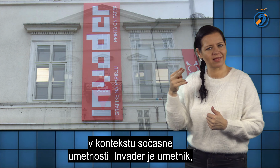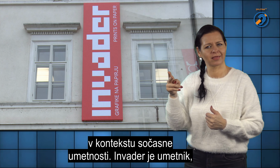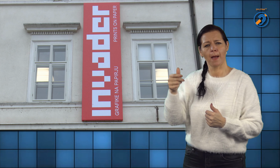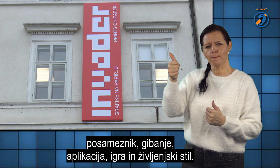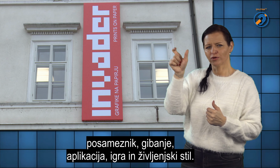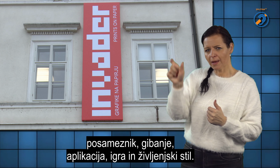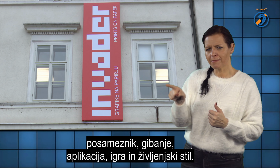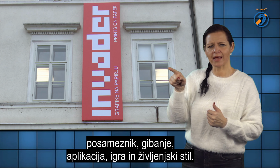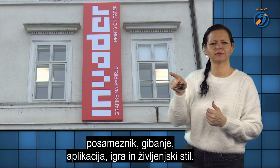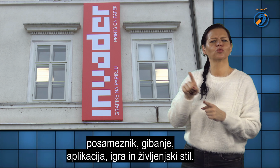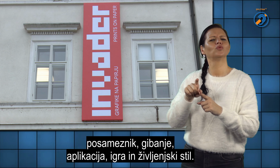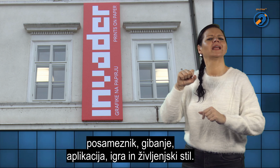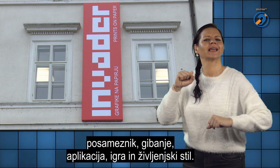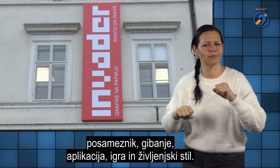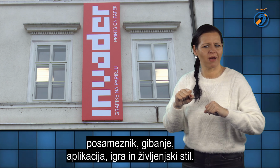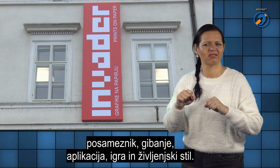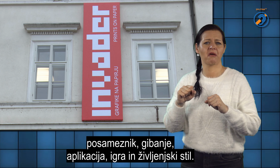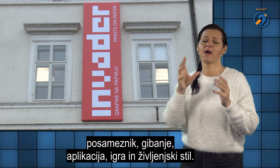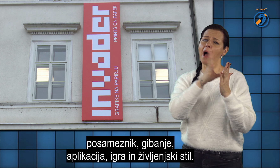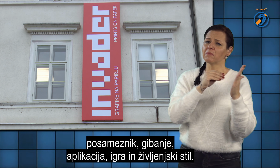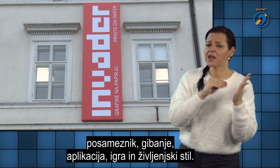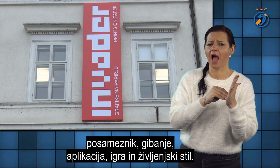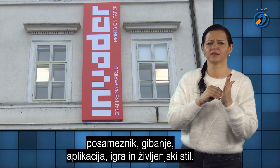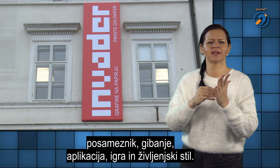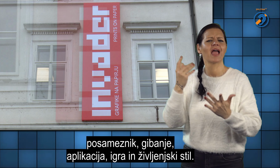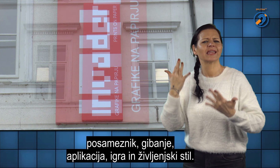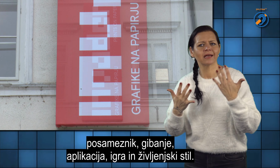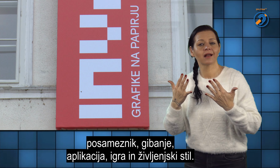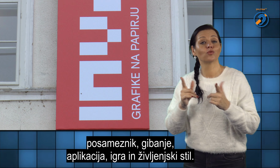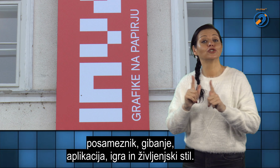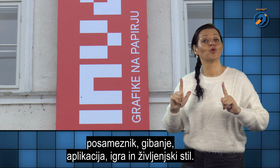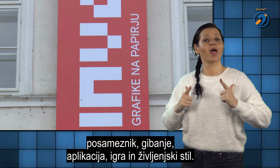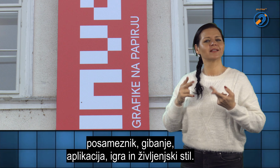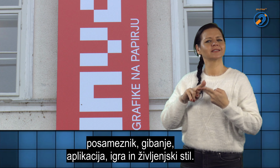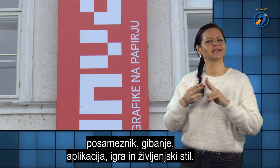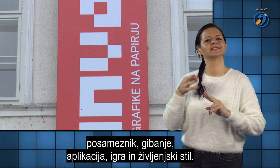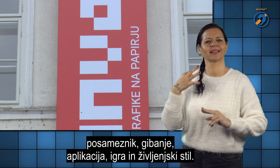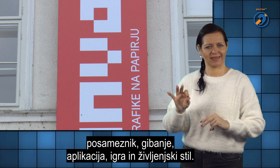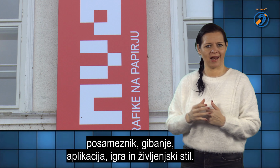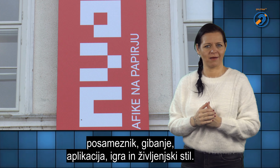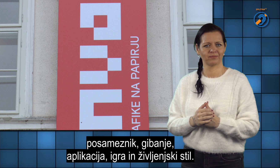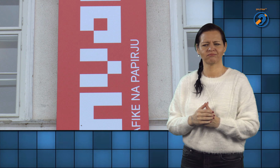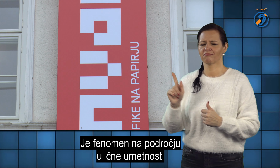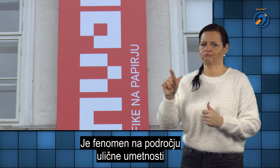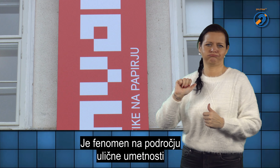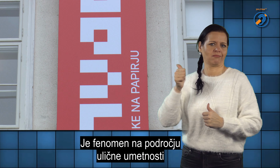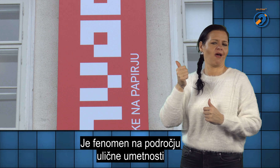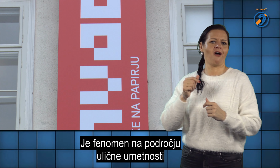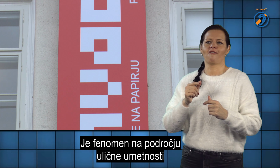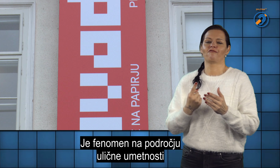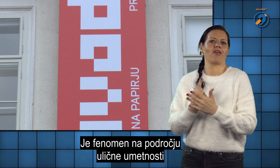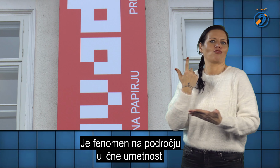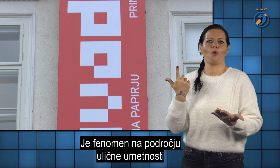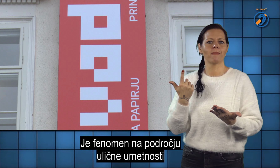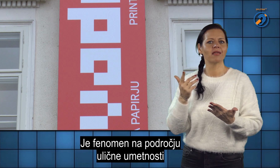Invader je umetnik, posameznik, gibanje, aplikacija, igra in življenjski stil. Je fenomen